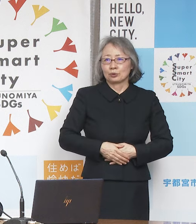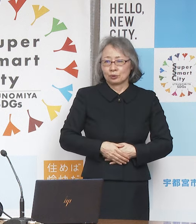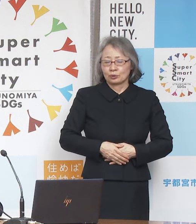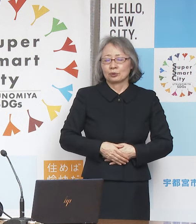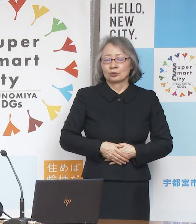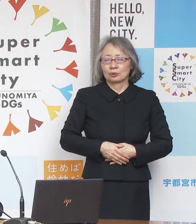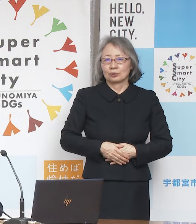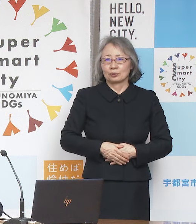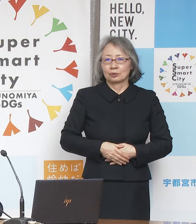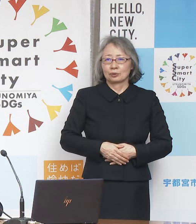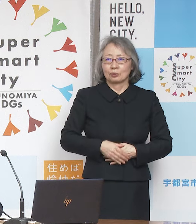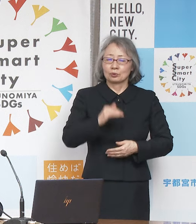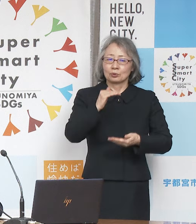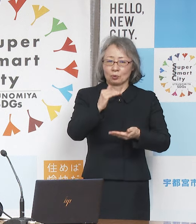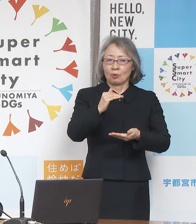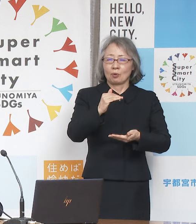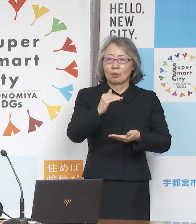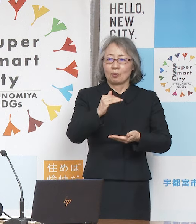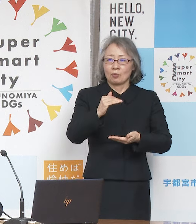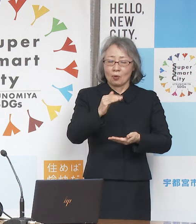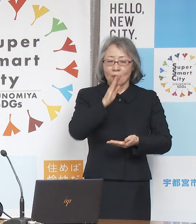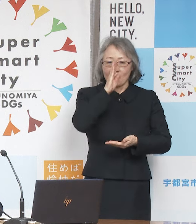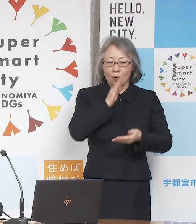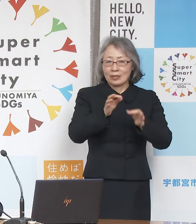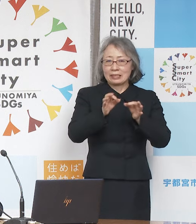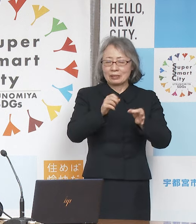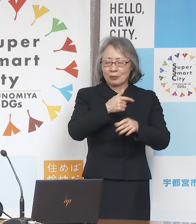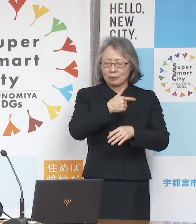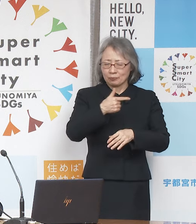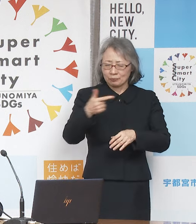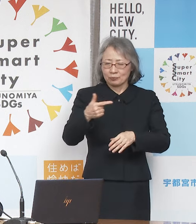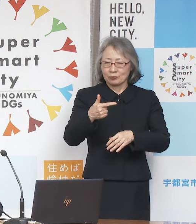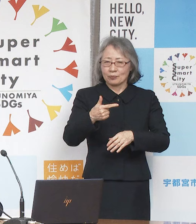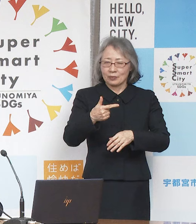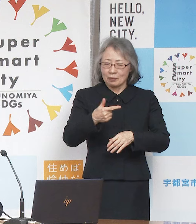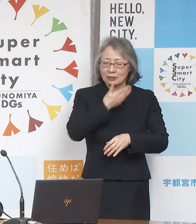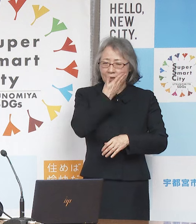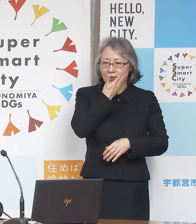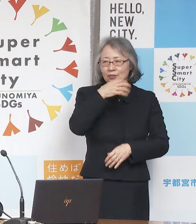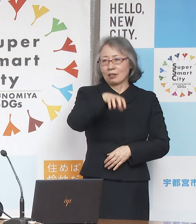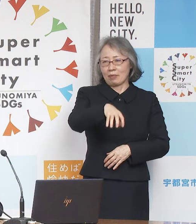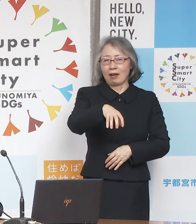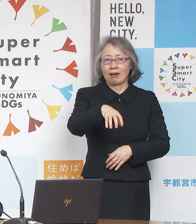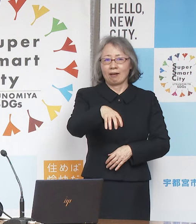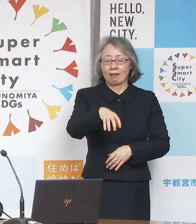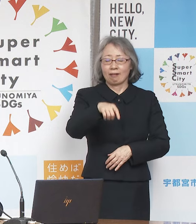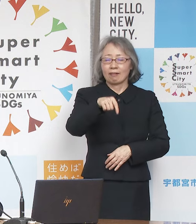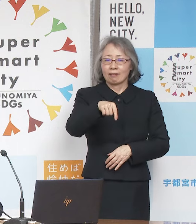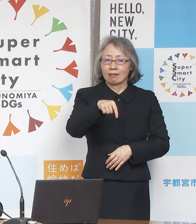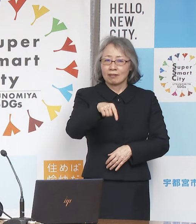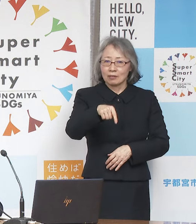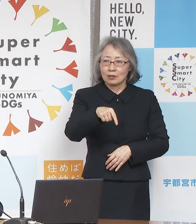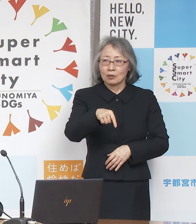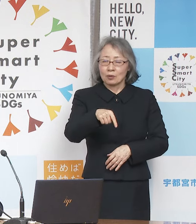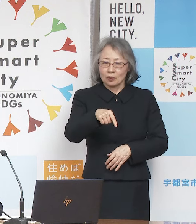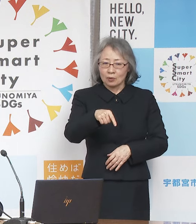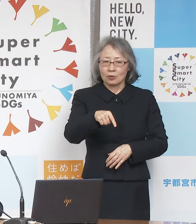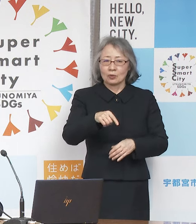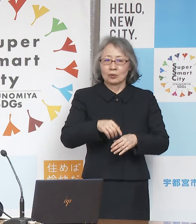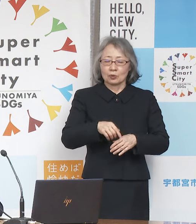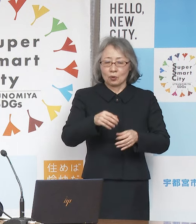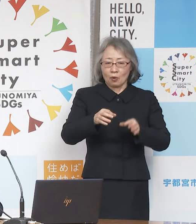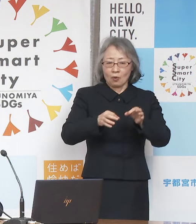供給できるまそういうことでもこの市場というのは大変大きな重要な意味を持っていますまその市場の取り扱い量